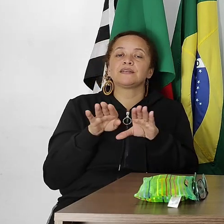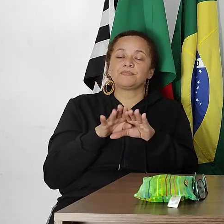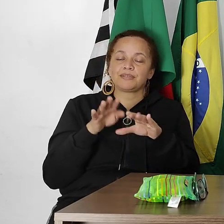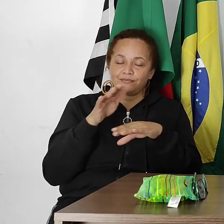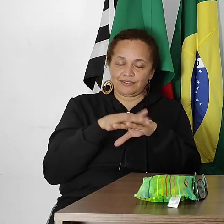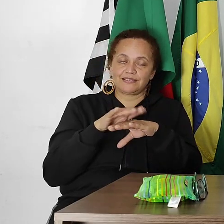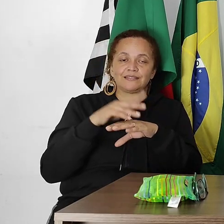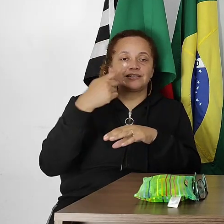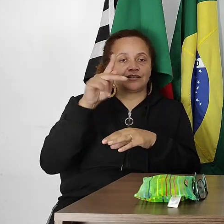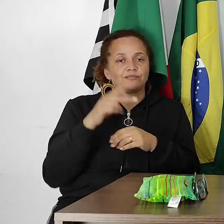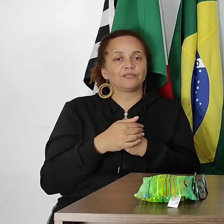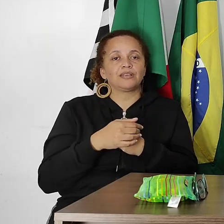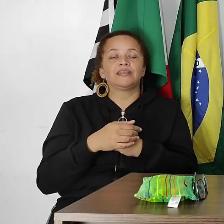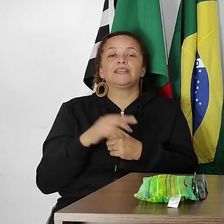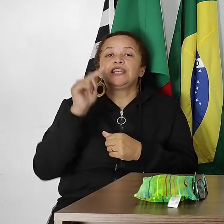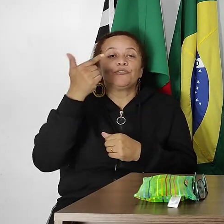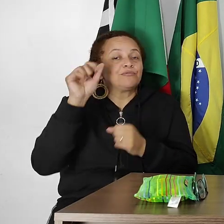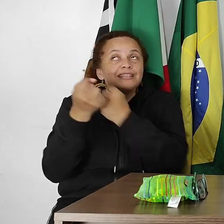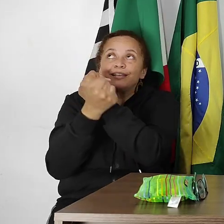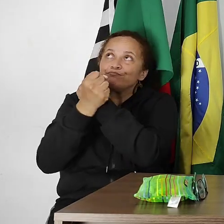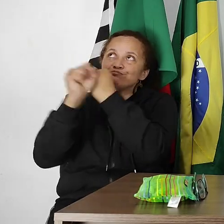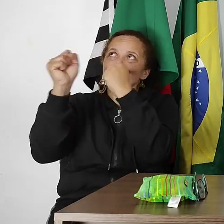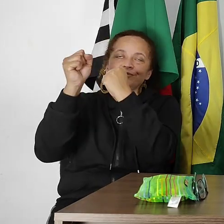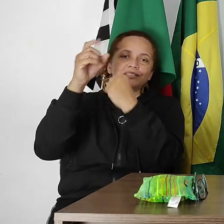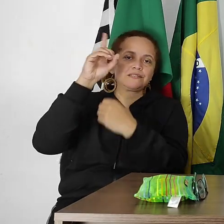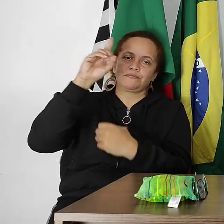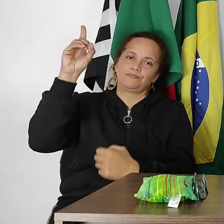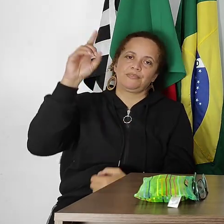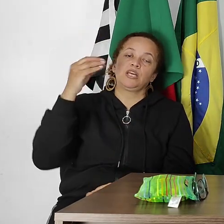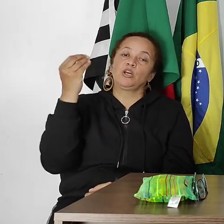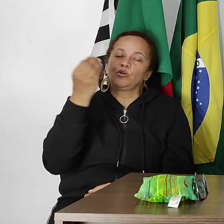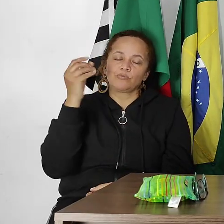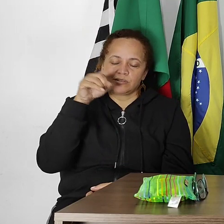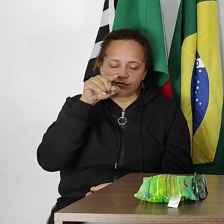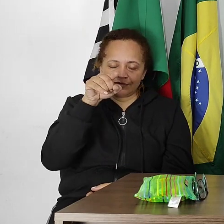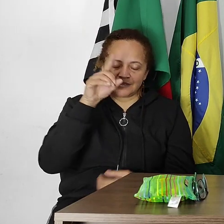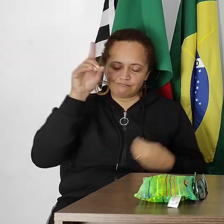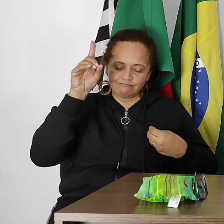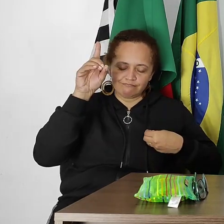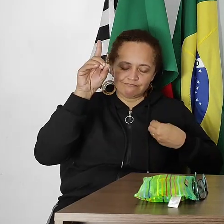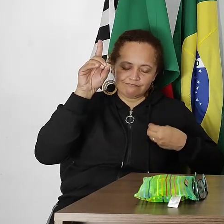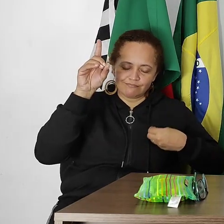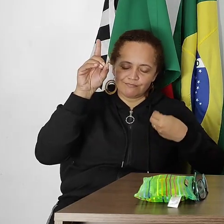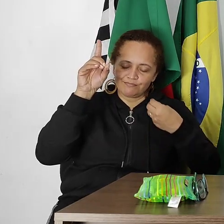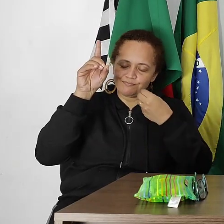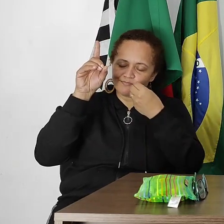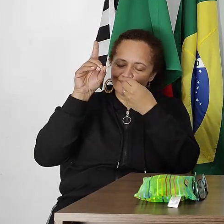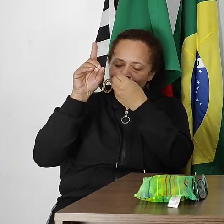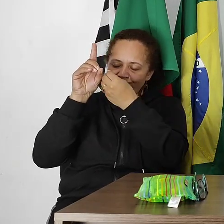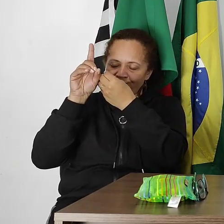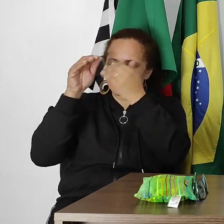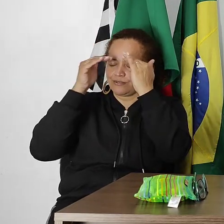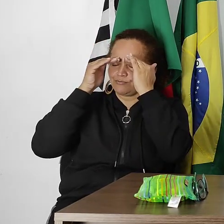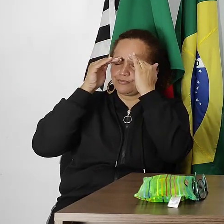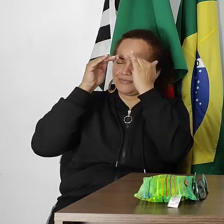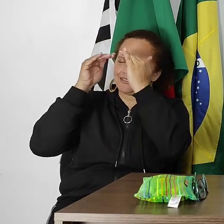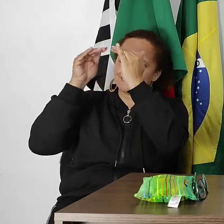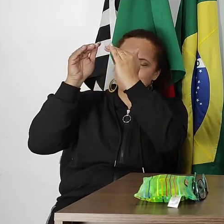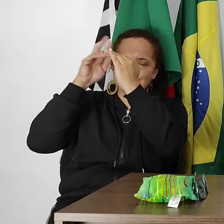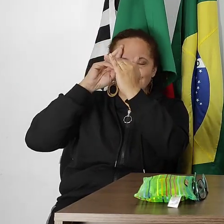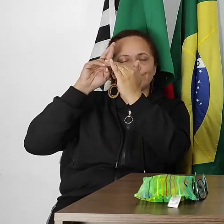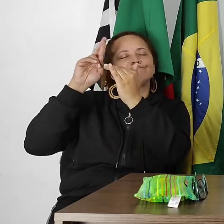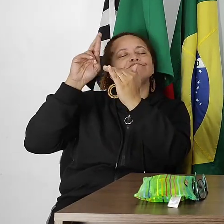nada impossível para Deus. Quando você entrega os teus caminhos ao Senhor e obedece a sua palavra,